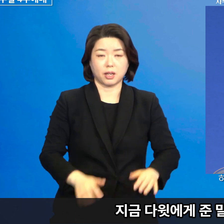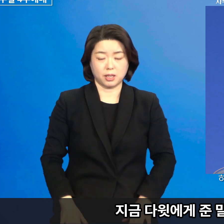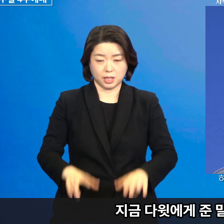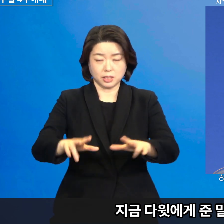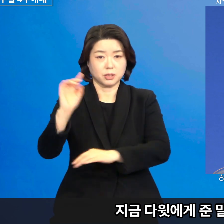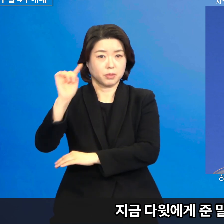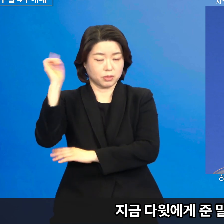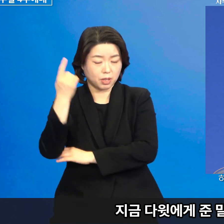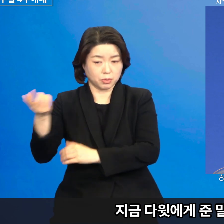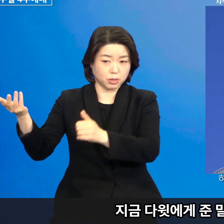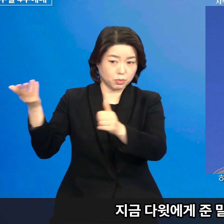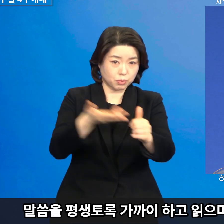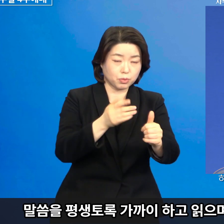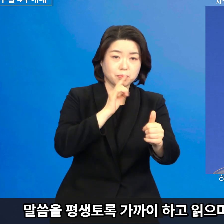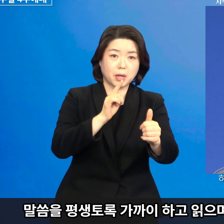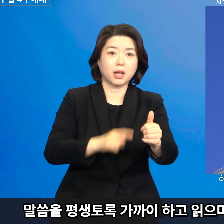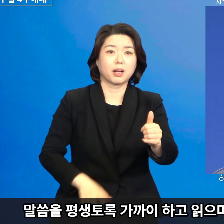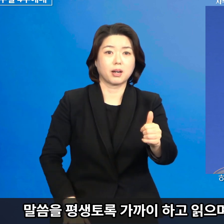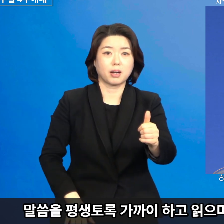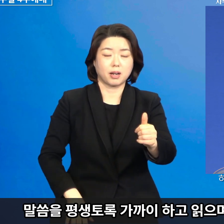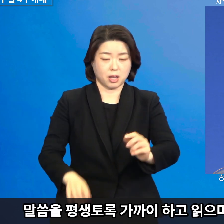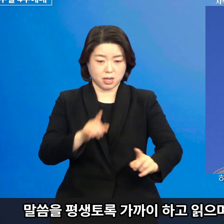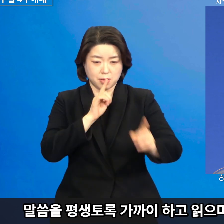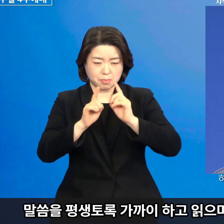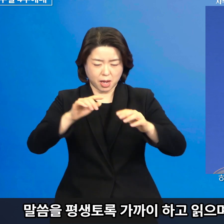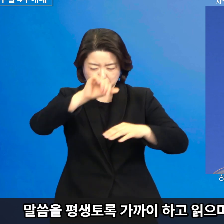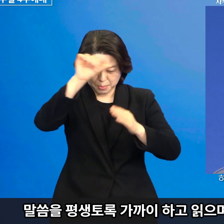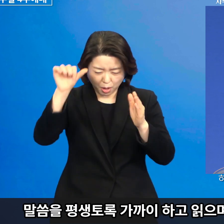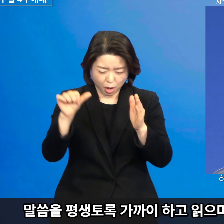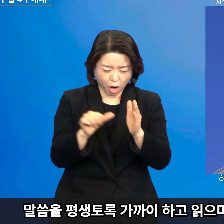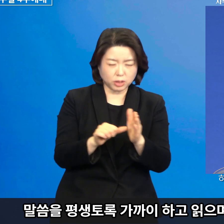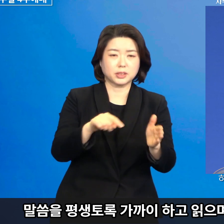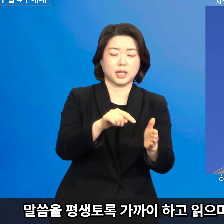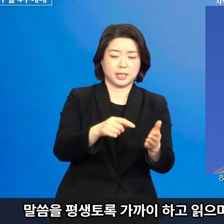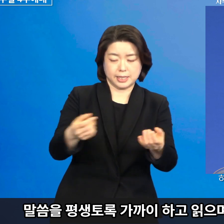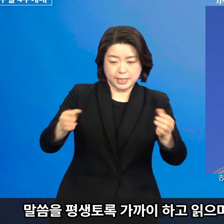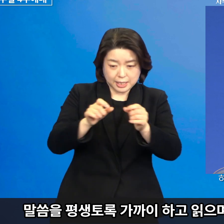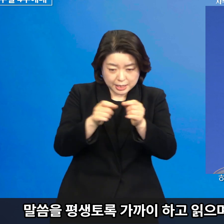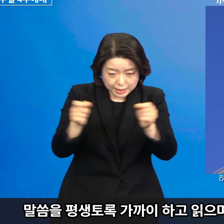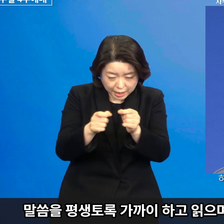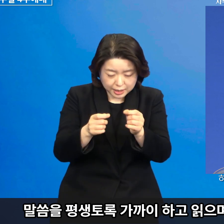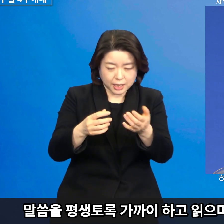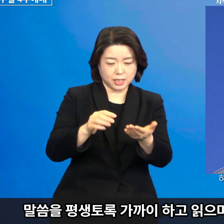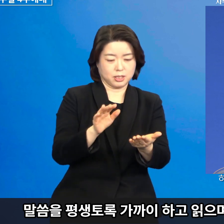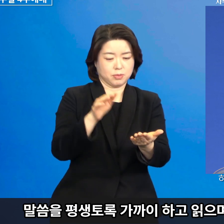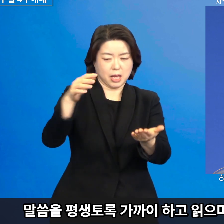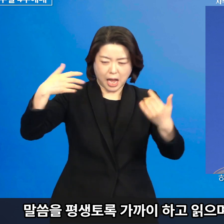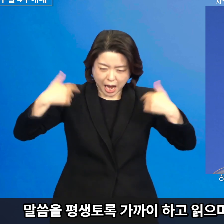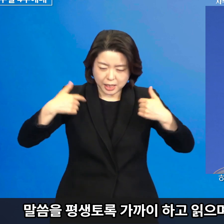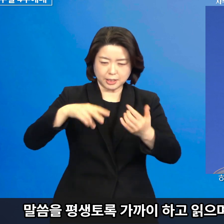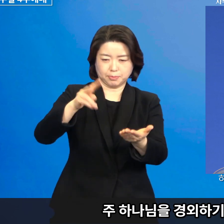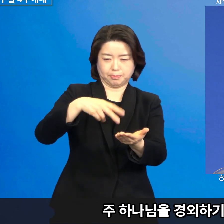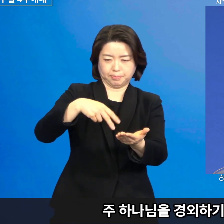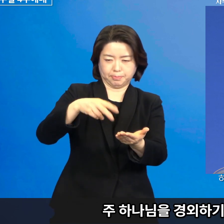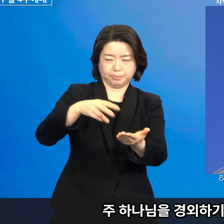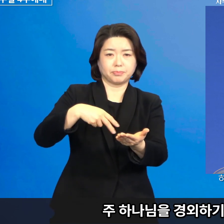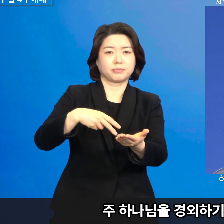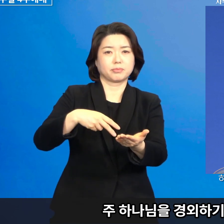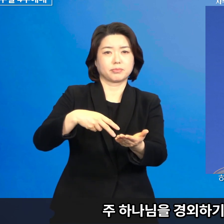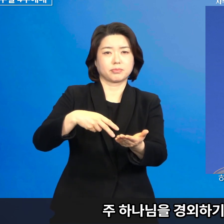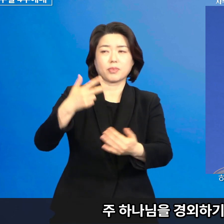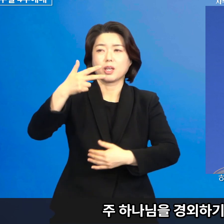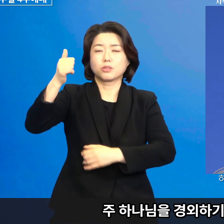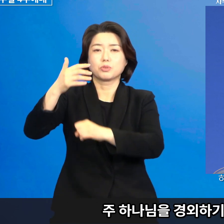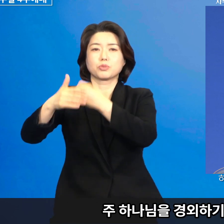다윗에게 준 말씀이 이것이 말씀을 평생토록 가까이하며 읽으며 그러면서 그걸 통해 뭘 하냐면 주